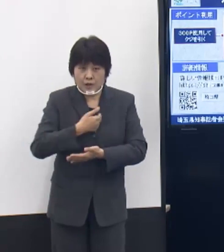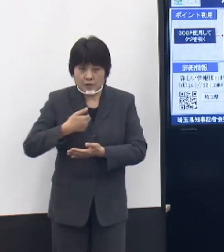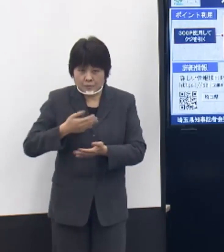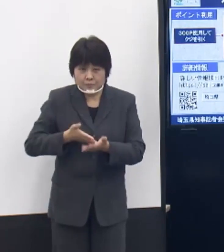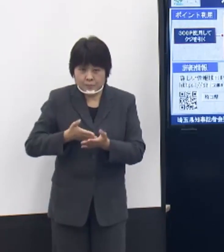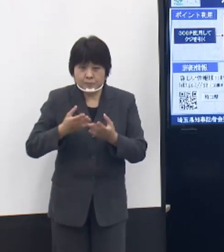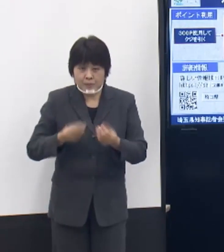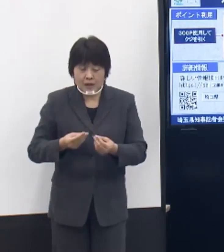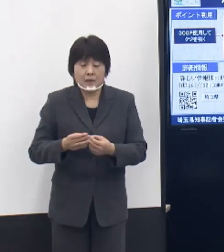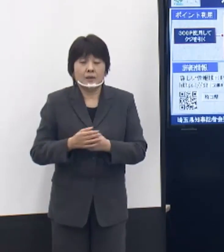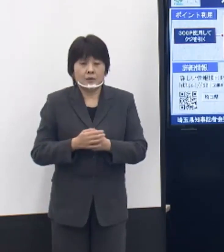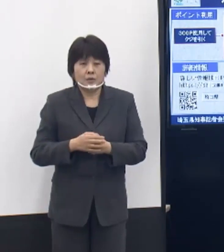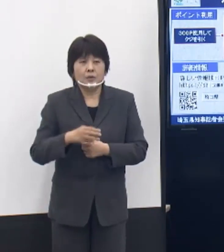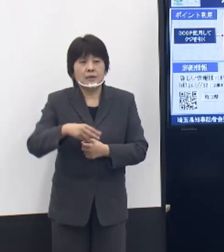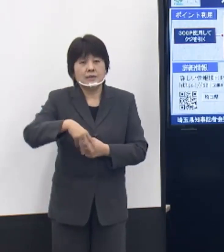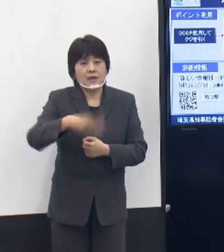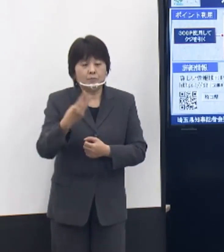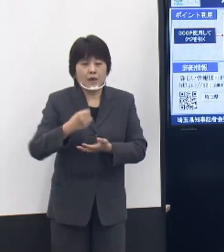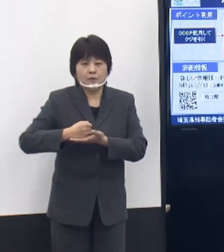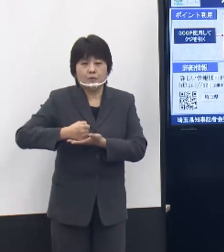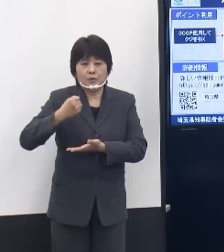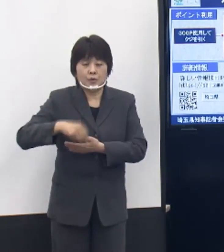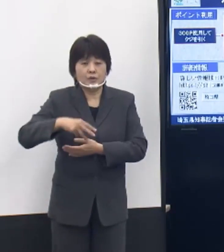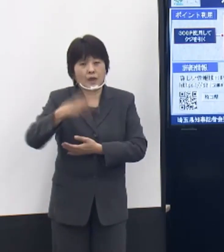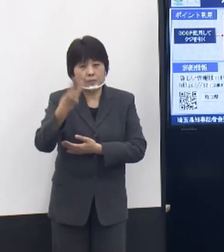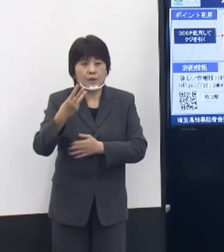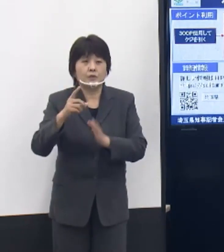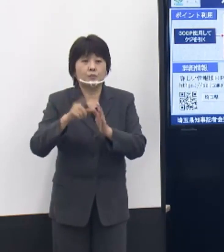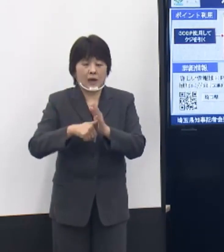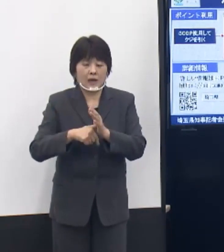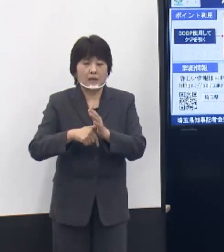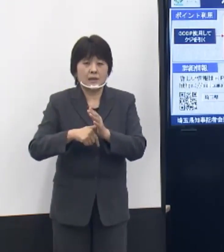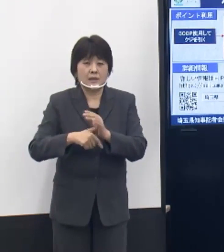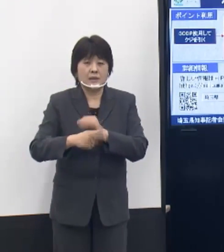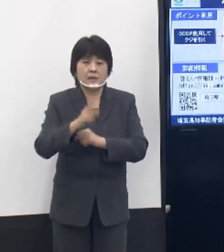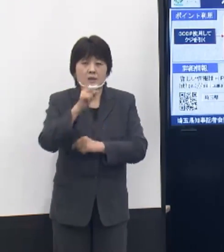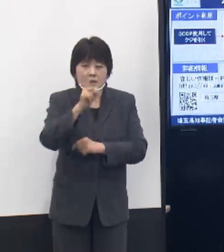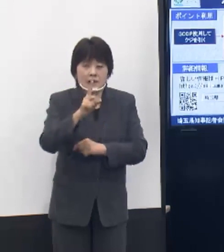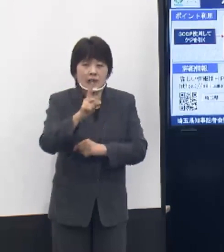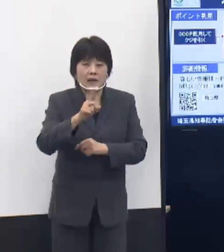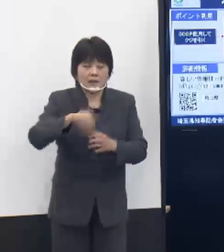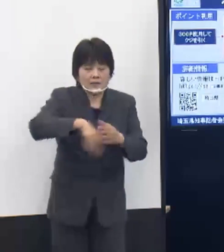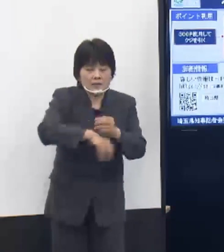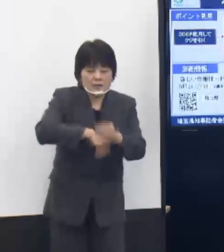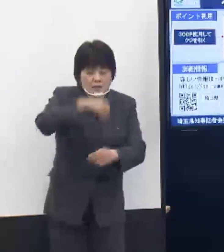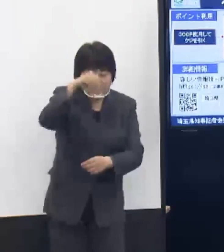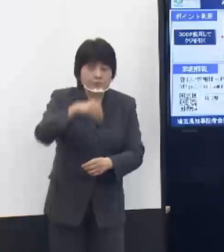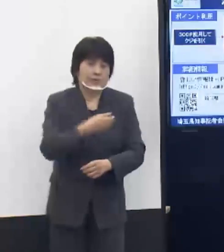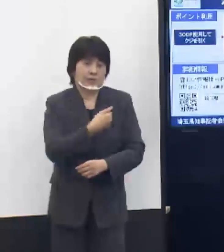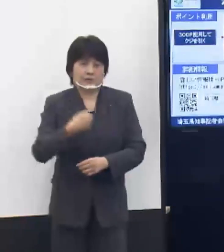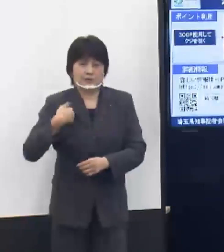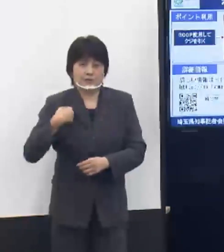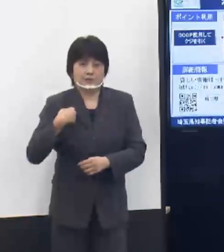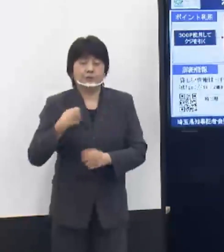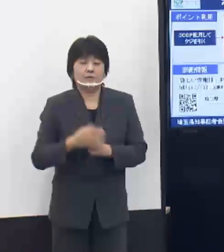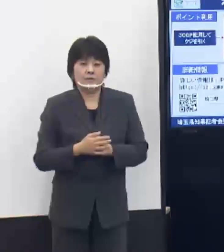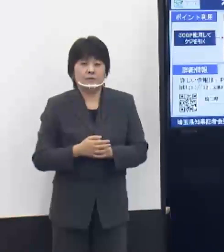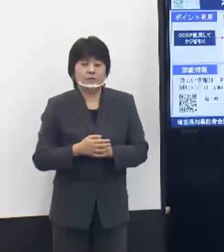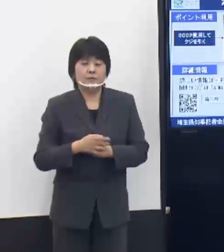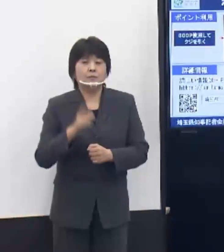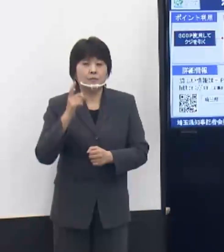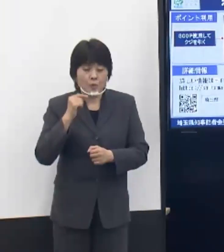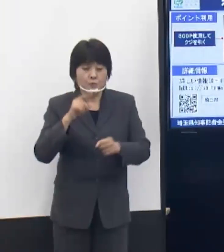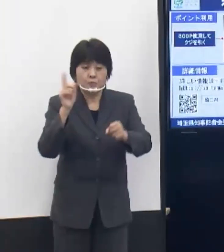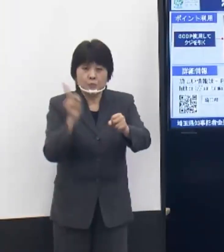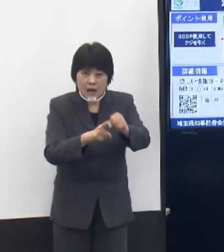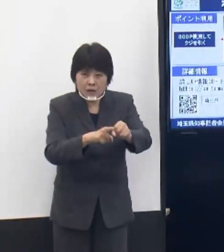と、300ポイントで1回くじを引くことができます。当たった場